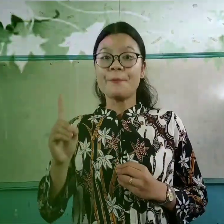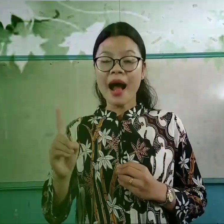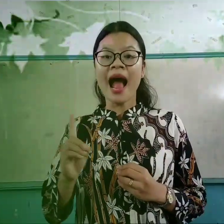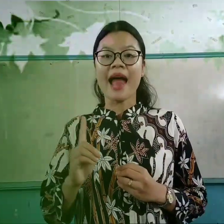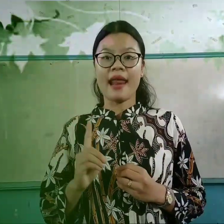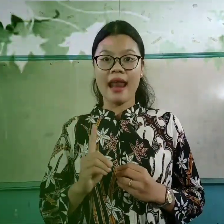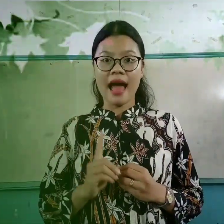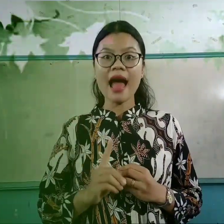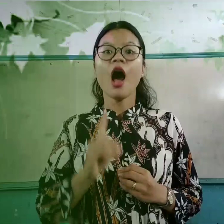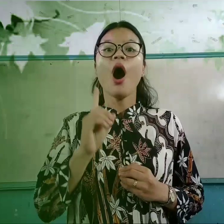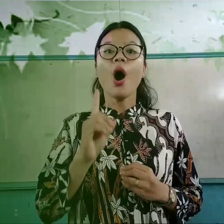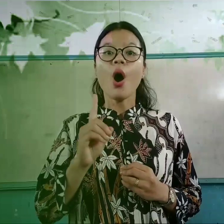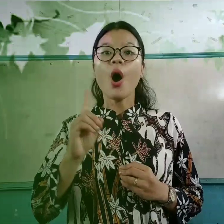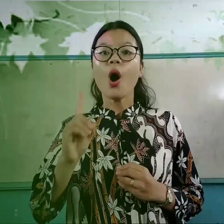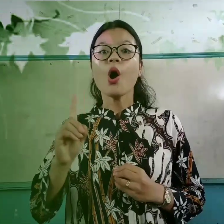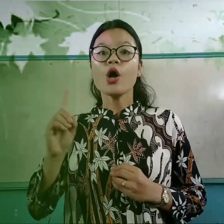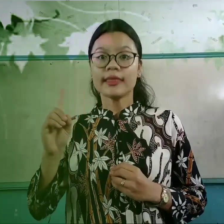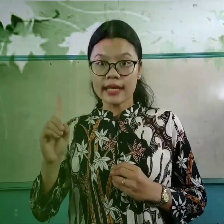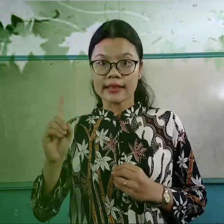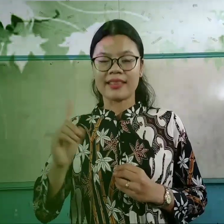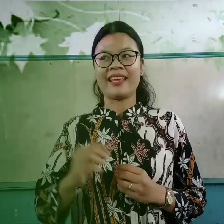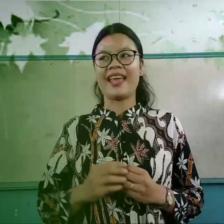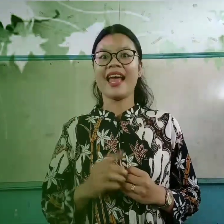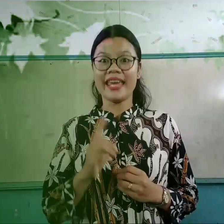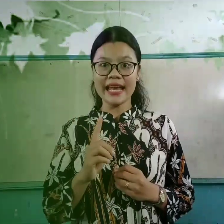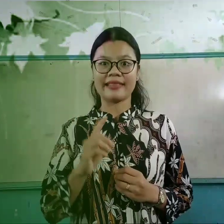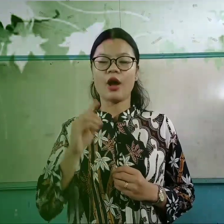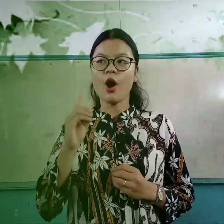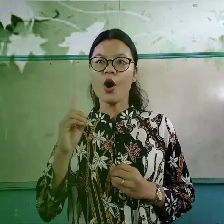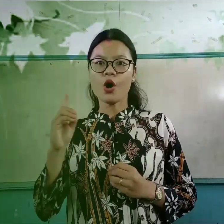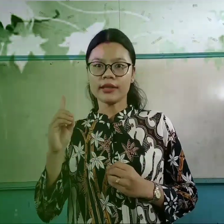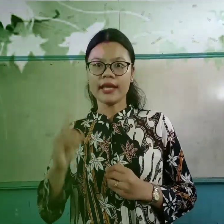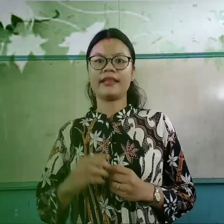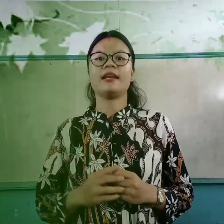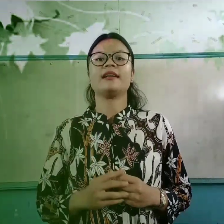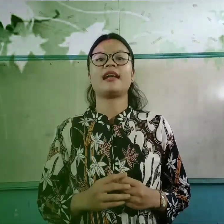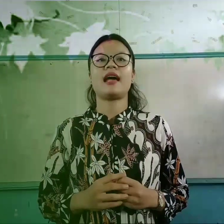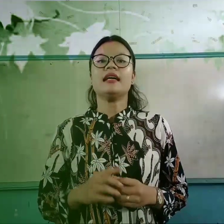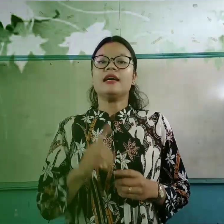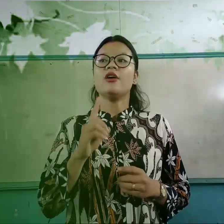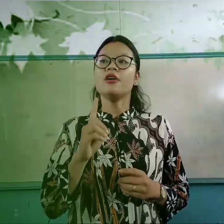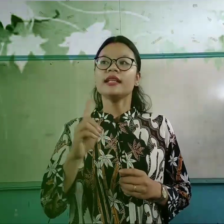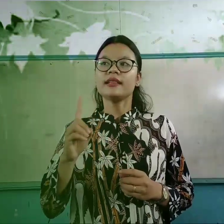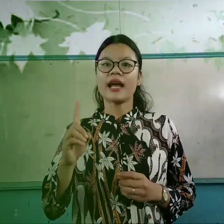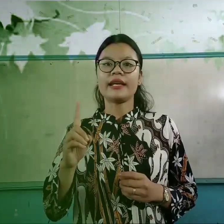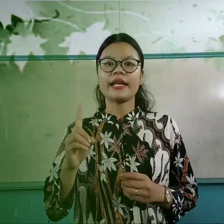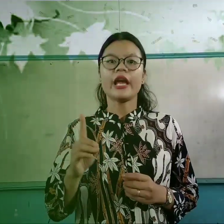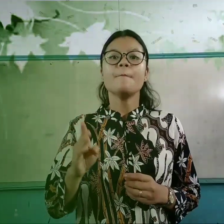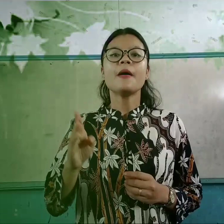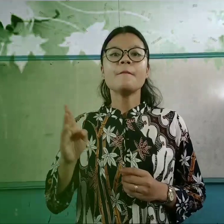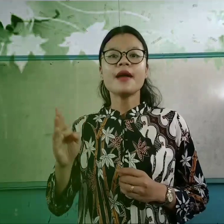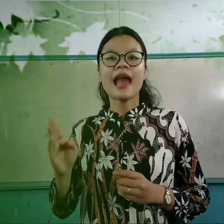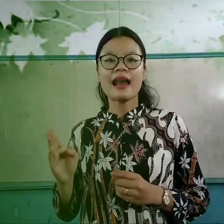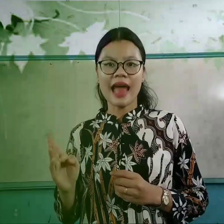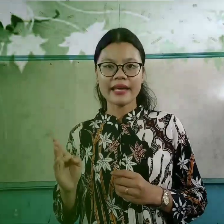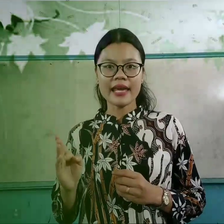berkembang adalah ootit. Ya, ingat ootit. Nah, ootit tadi membelah